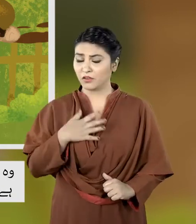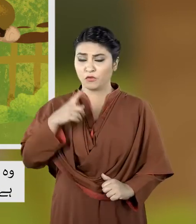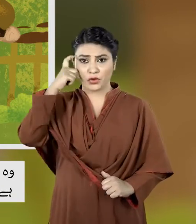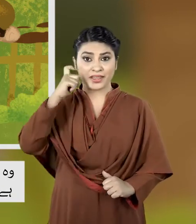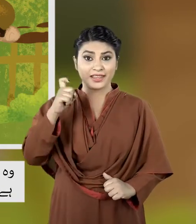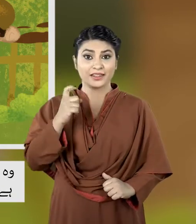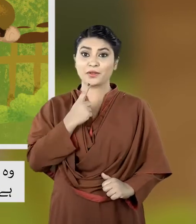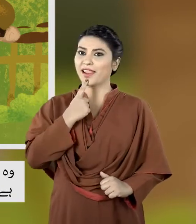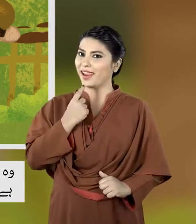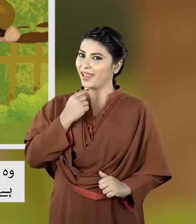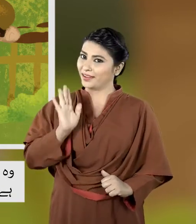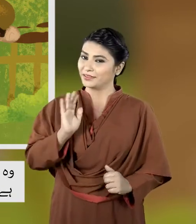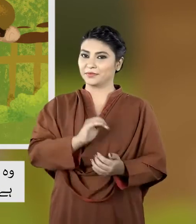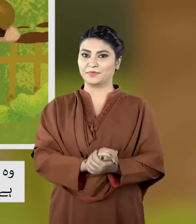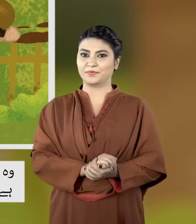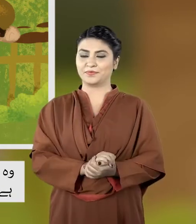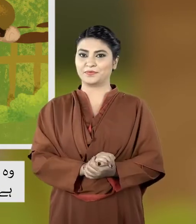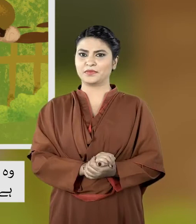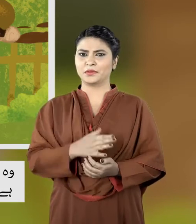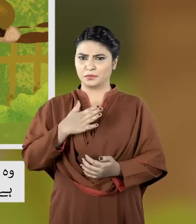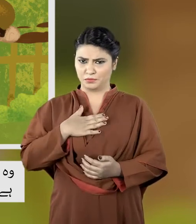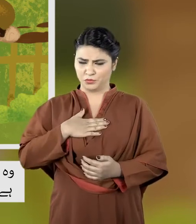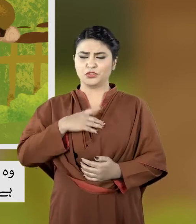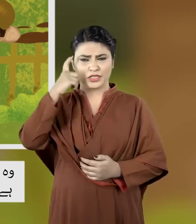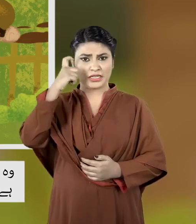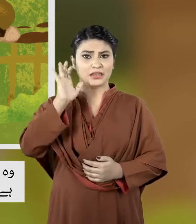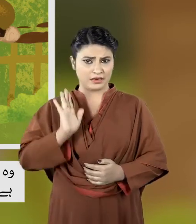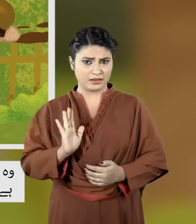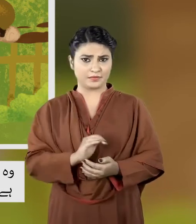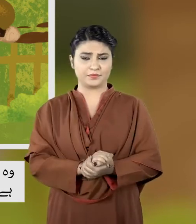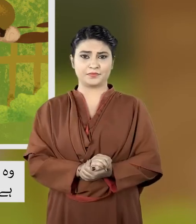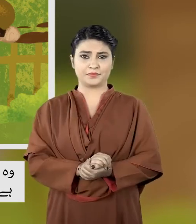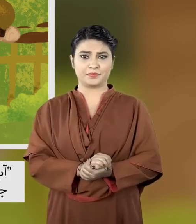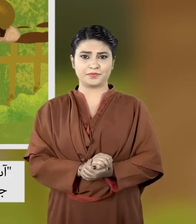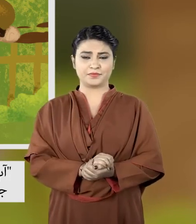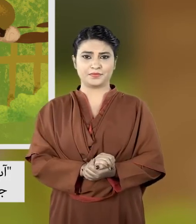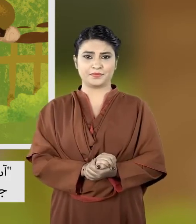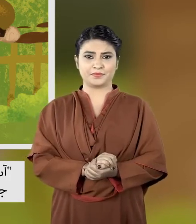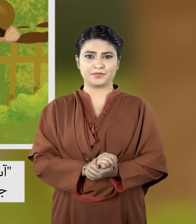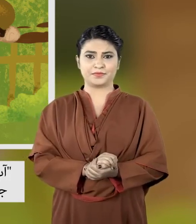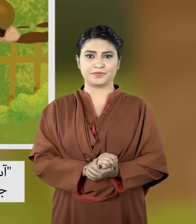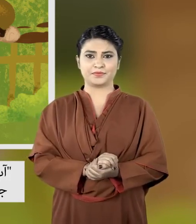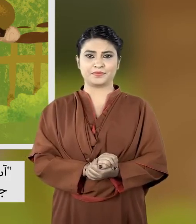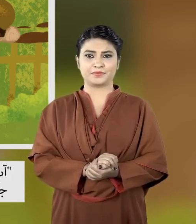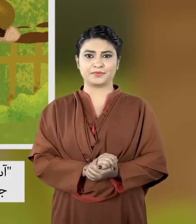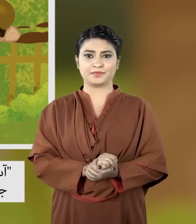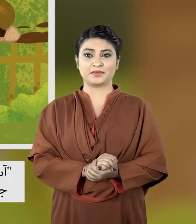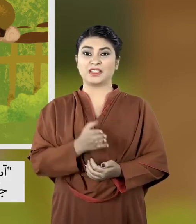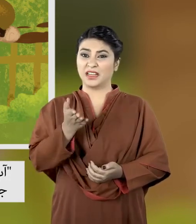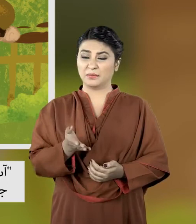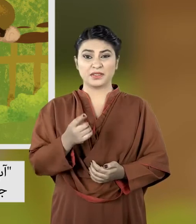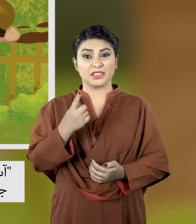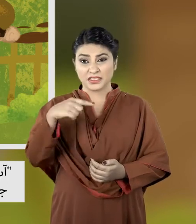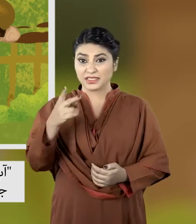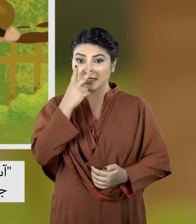یقینی طور پر سرخ تھا، مجھے اس بات کا یقین ہے۔ آپ نے ٹھیک سے نہیں دیکھا، عسکری